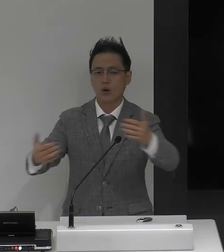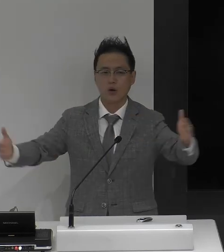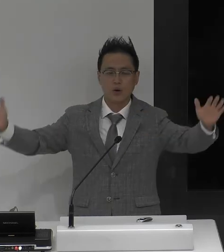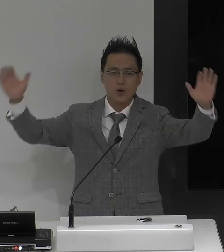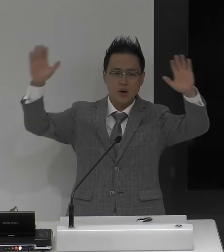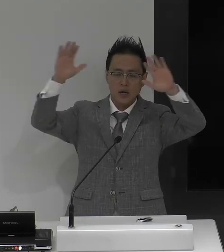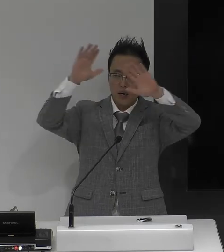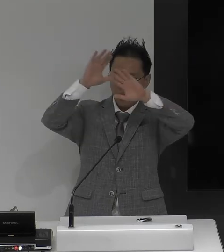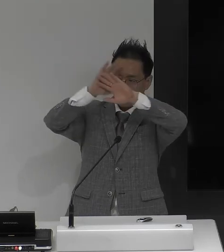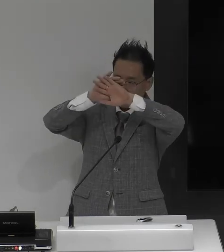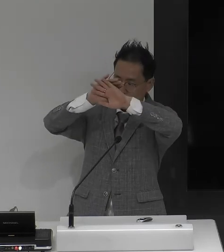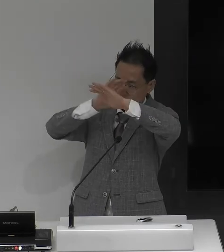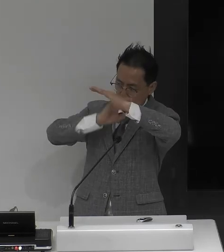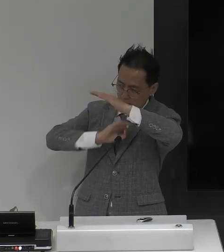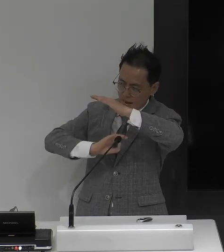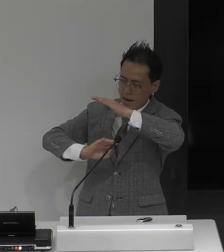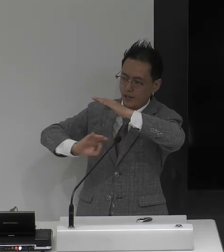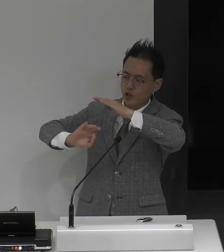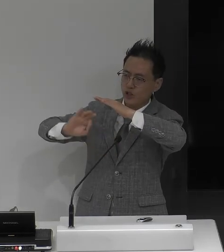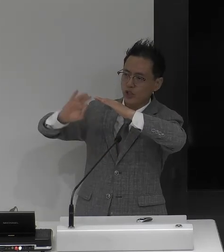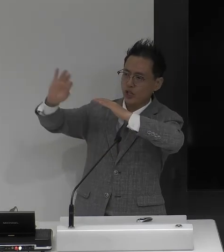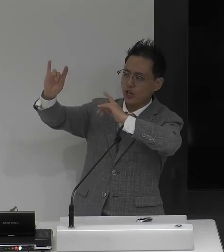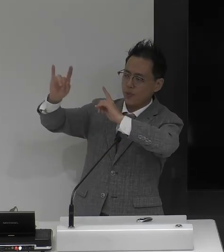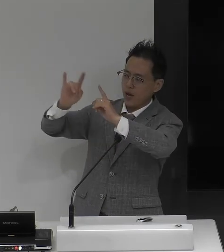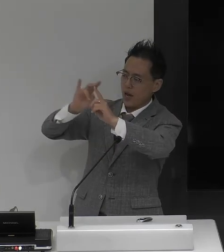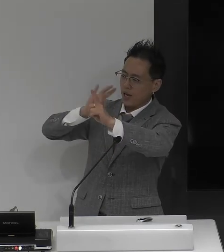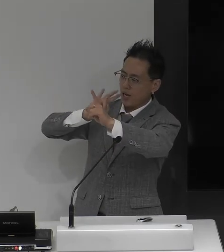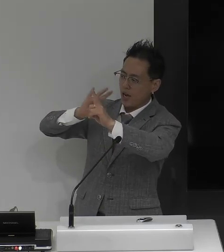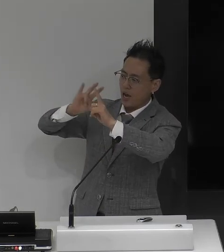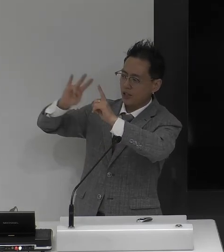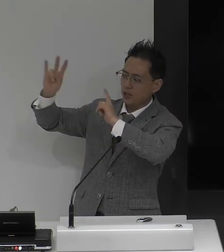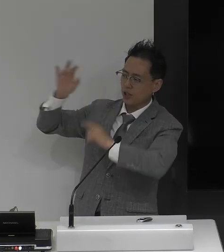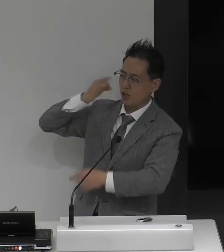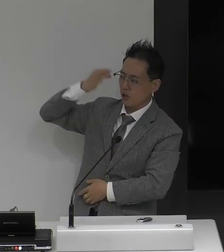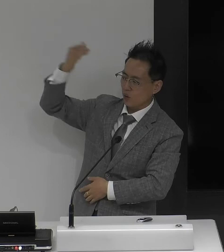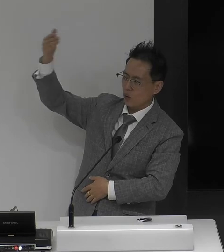주옵소서. 밤과 아침의 계시로